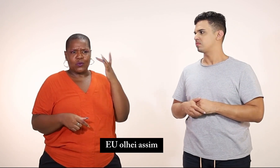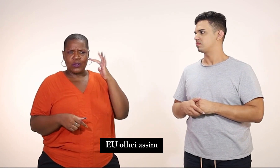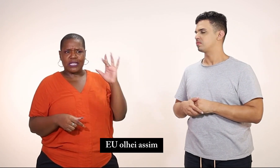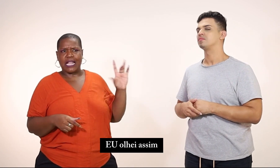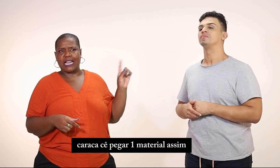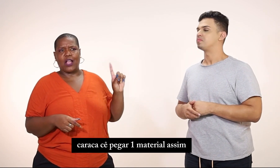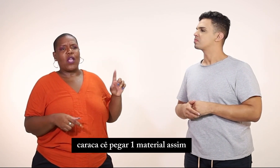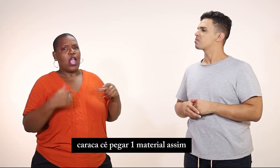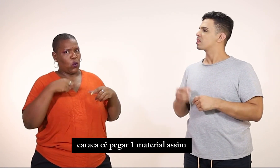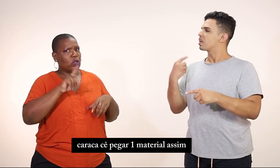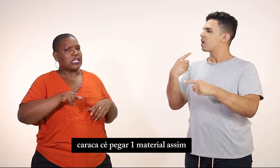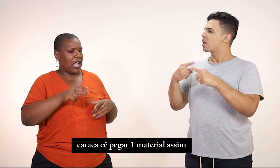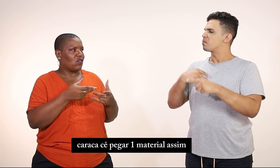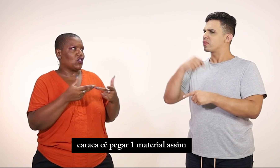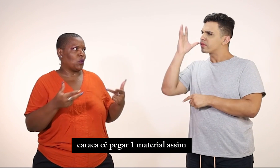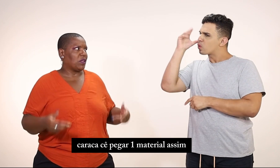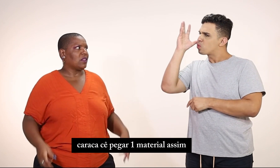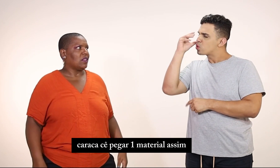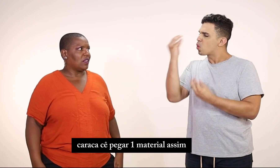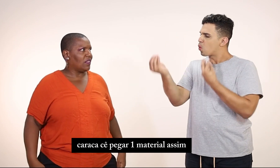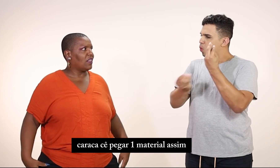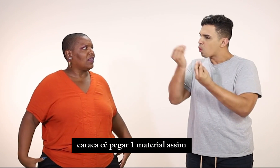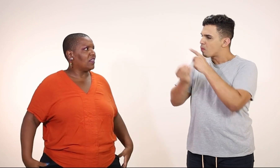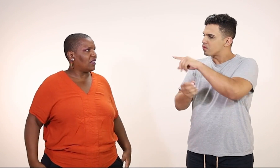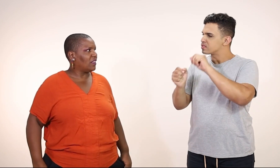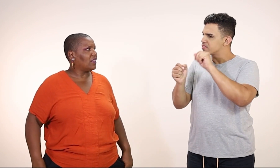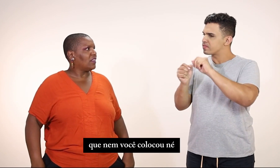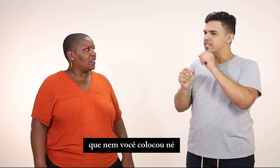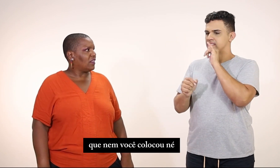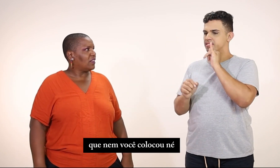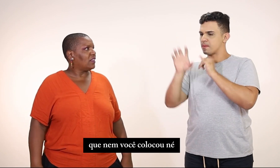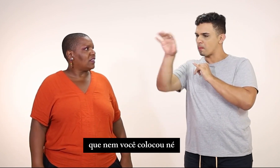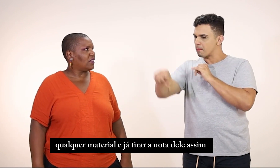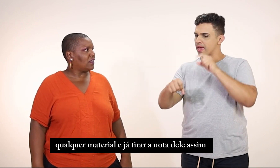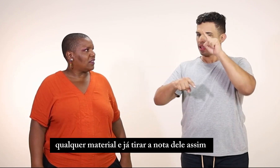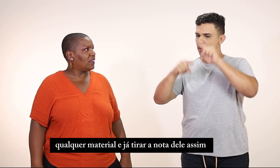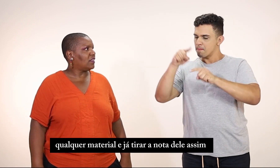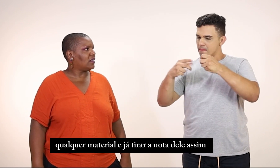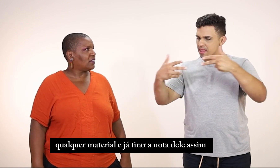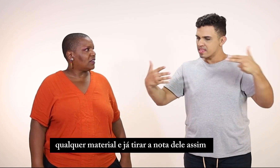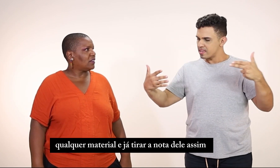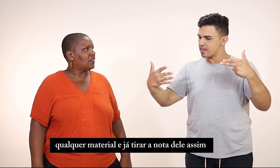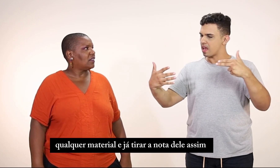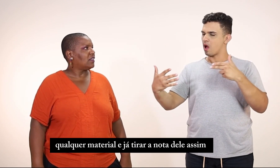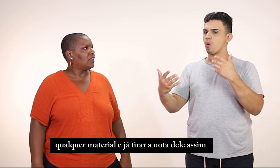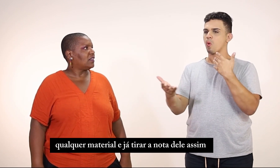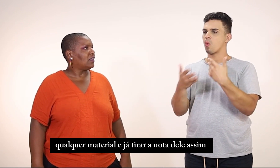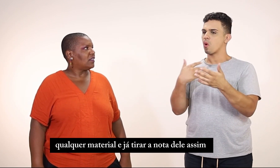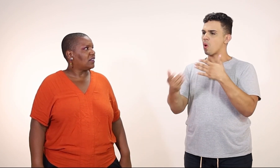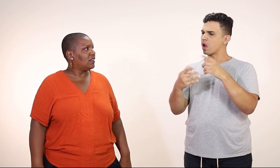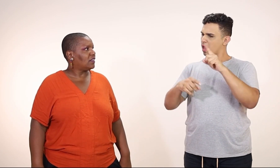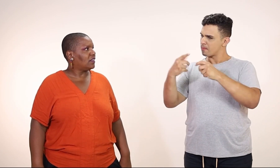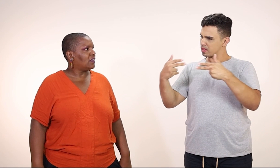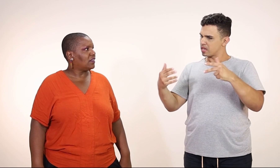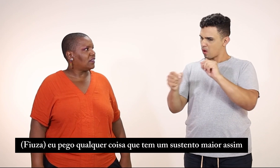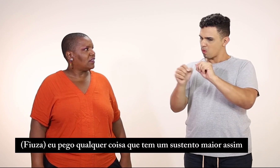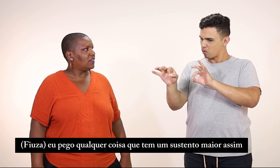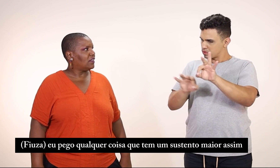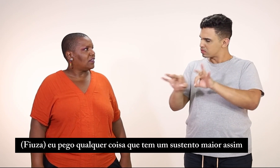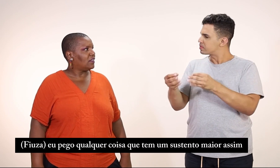assim, caraca, você pegar um material, assim, que nem você colocou, né? Qualquer material e já tirar a nota dele, assim. Eu pego qualquer coisa